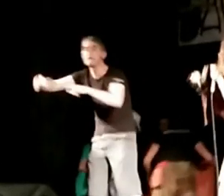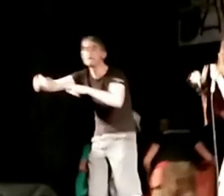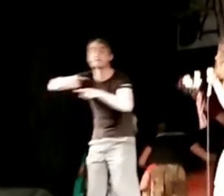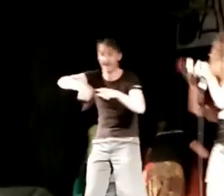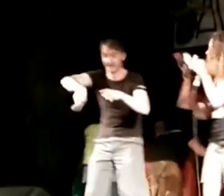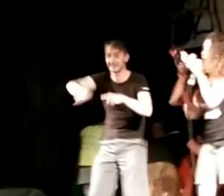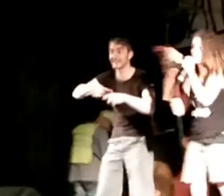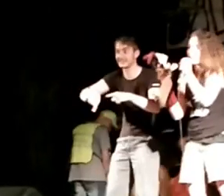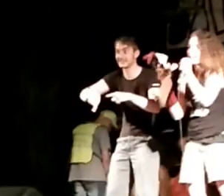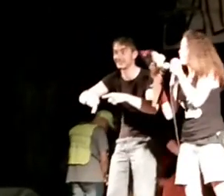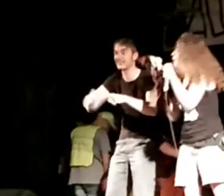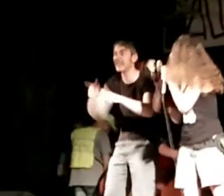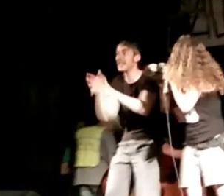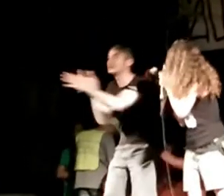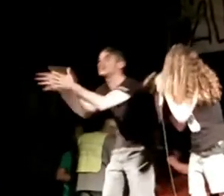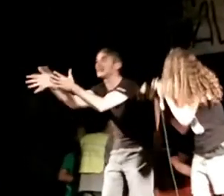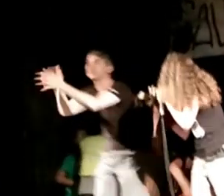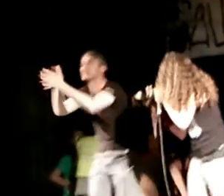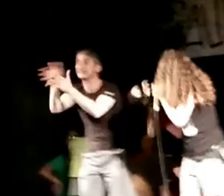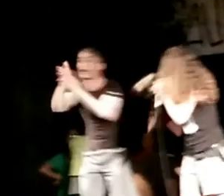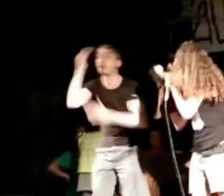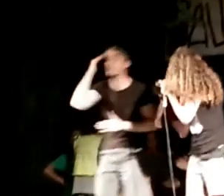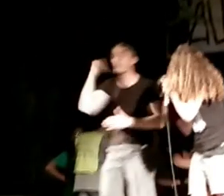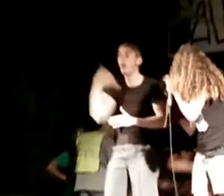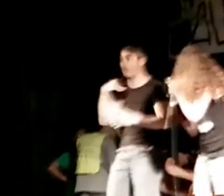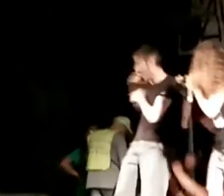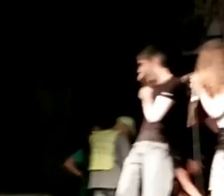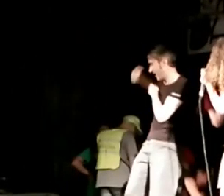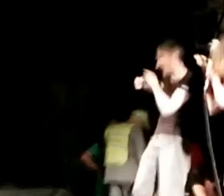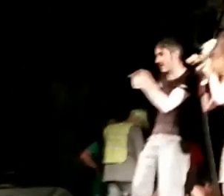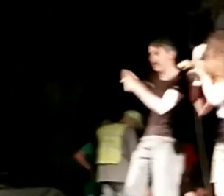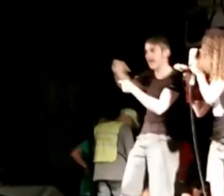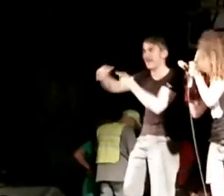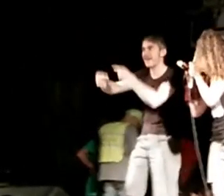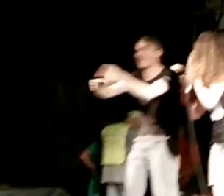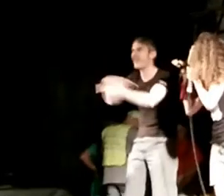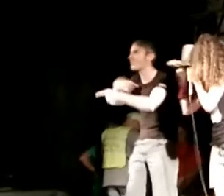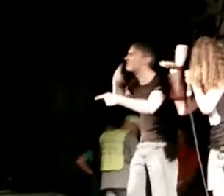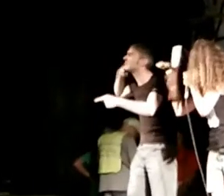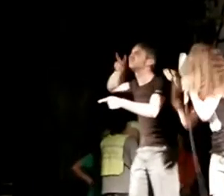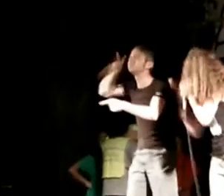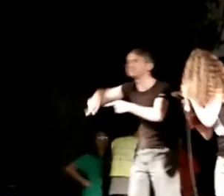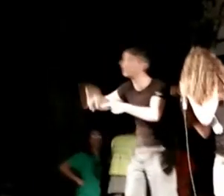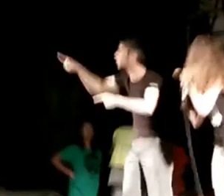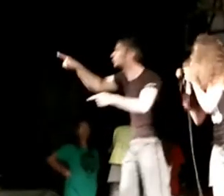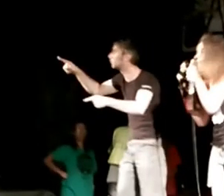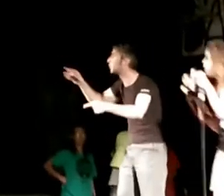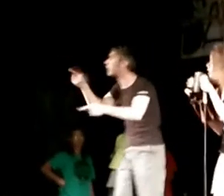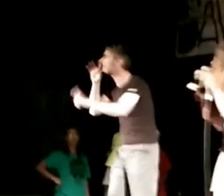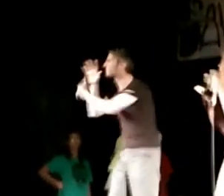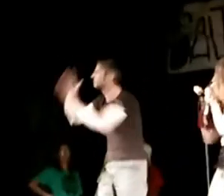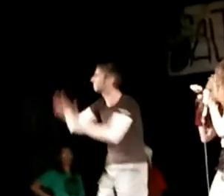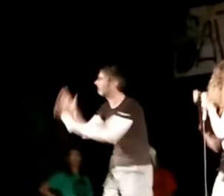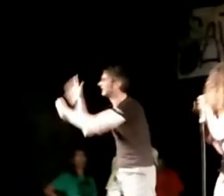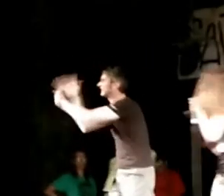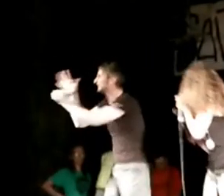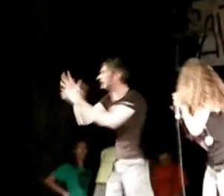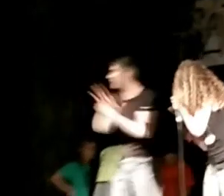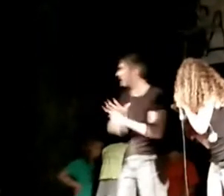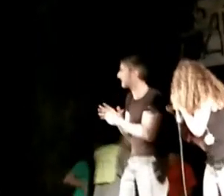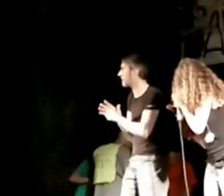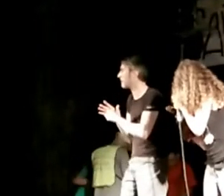places, explicant la història del poble pel poble, dient les veritats que a vostès els hi fan por,